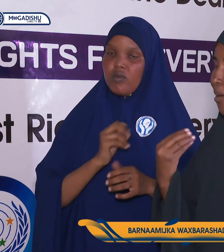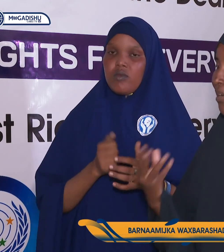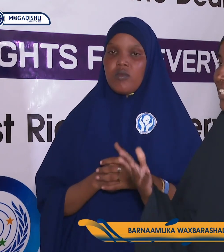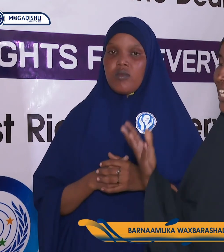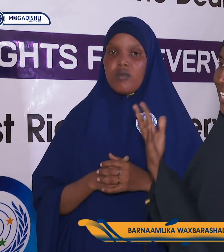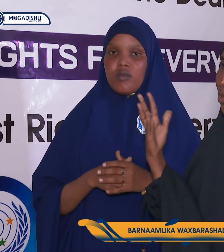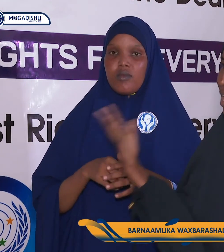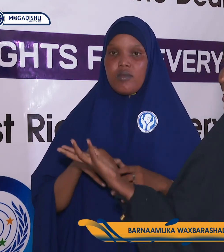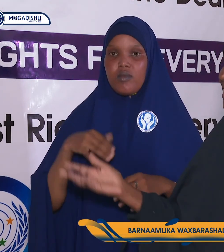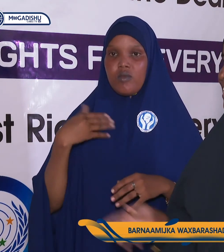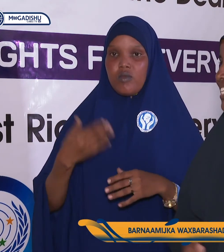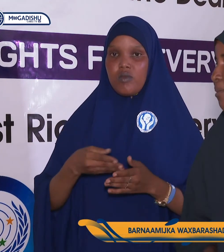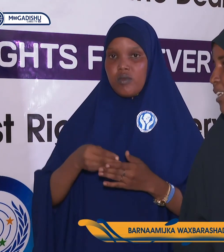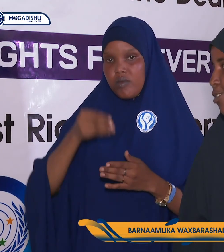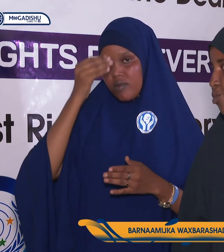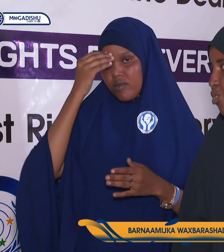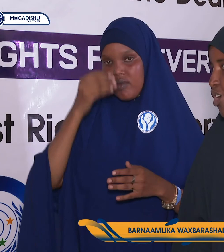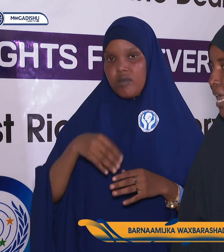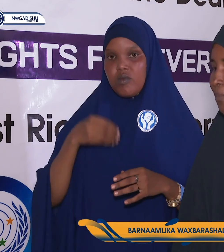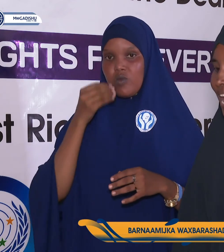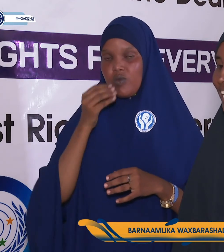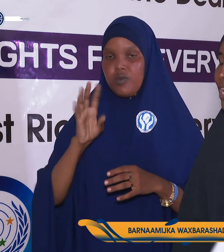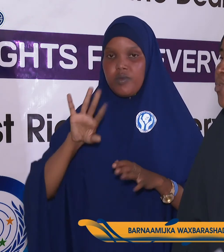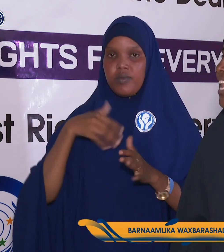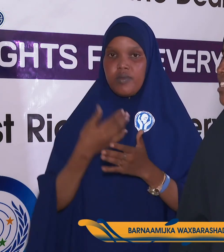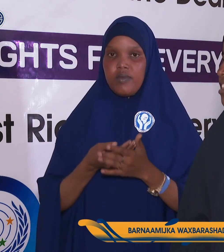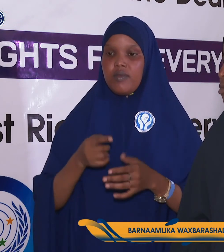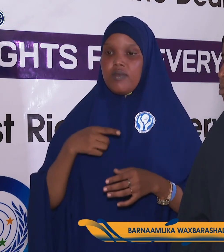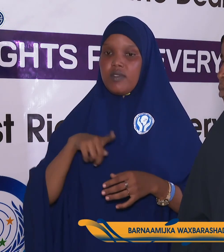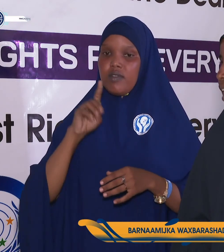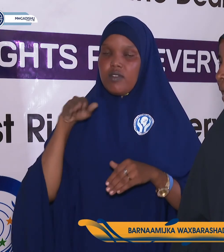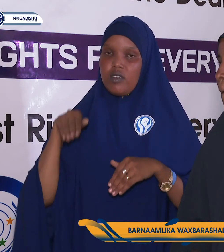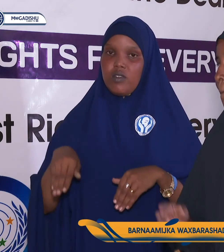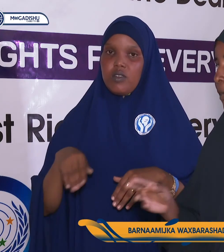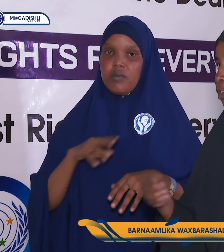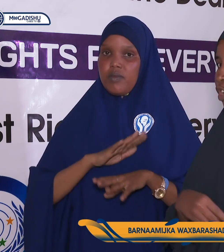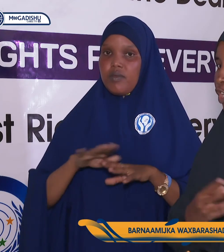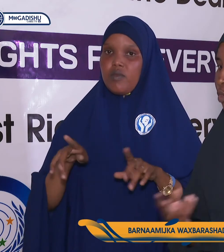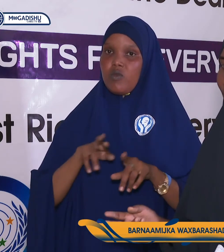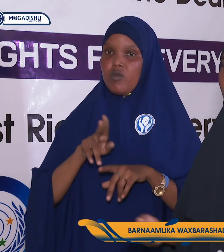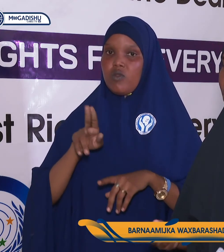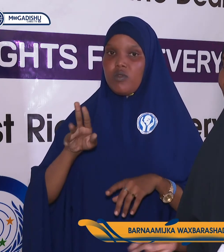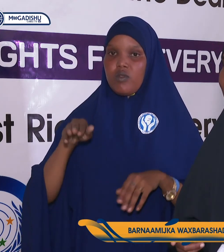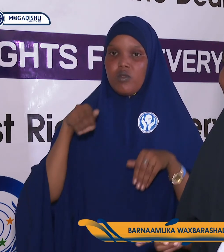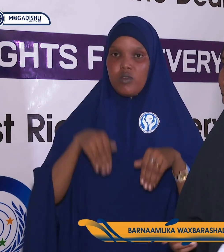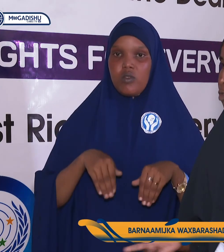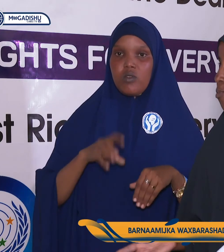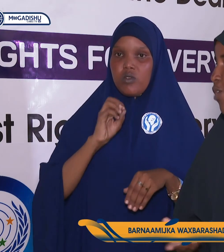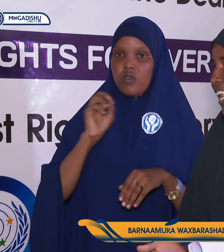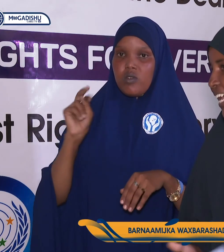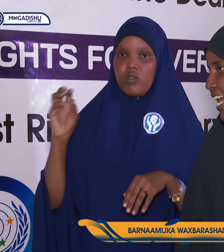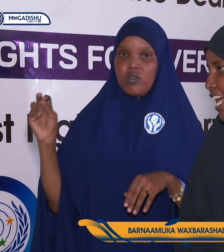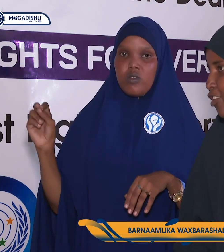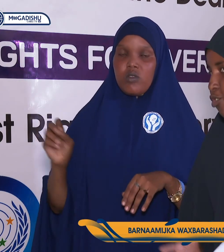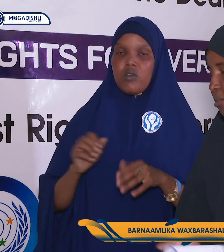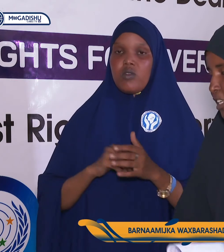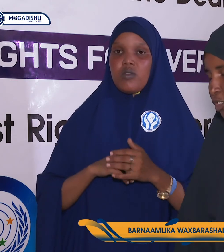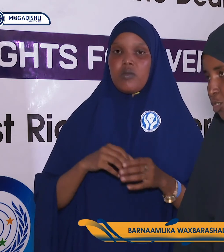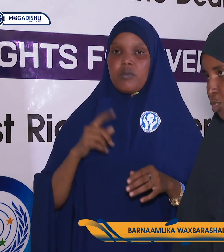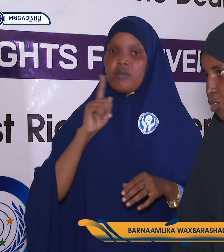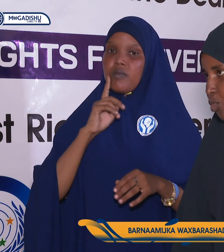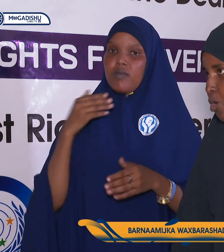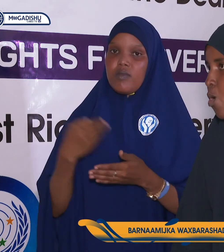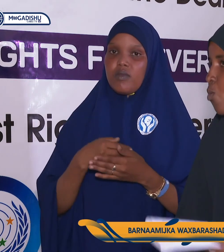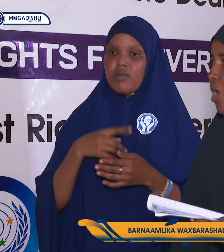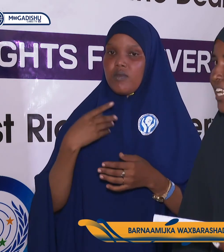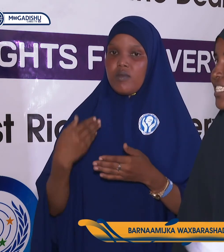unnada iyo wax barashada iyo wax kasta isaga bii kasug doonaan ma hanne walaalkiis kasug doonaan bir hooyo carruurta labada carruur mu kala gar qaad doonto madax